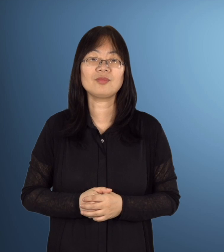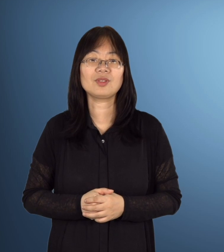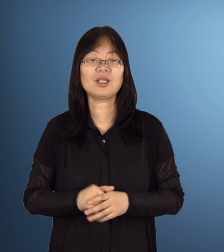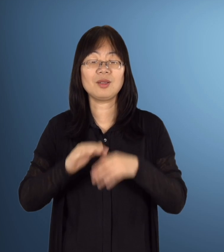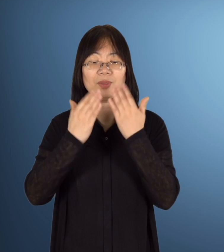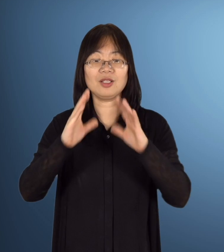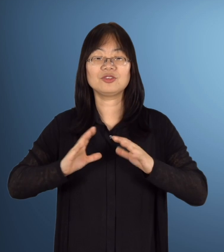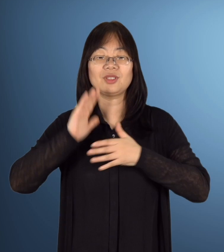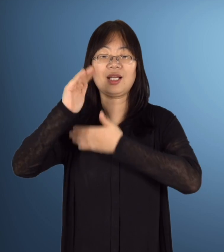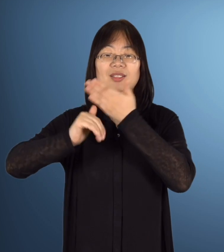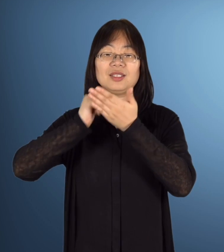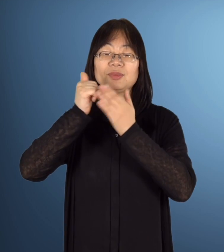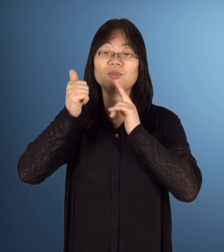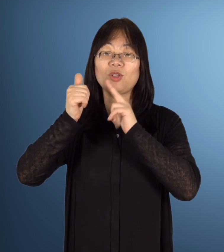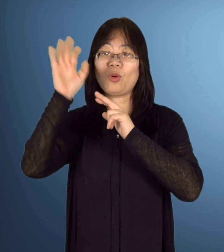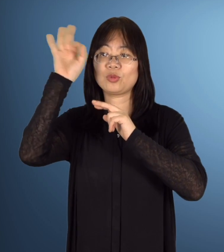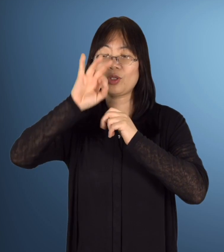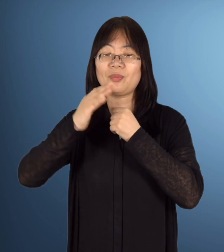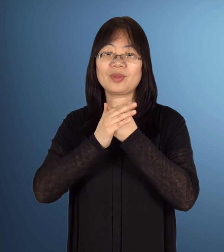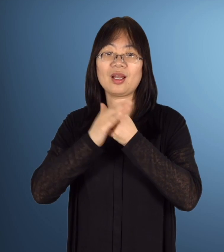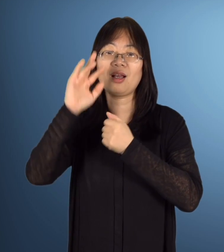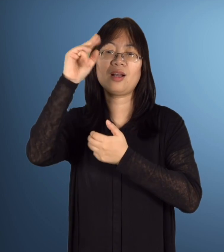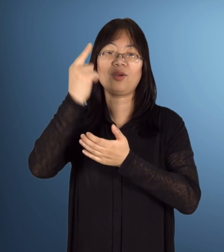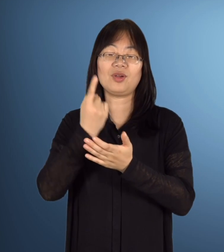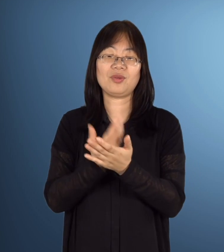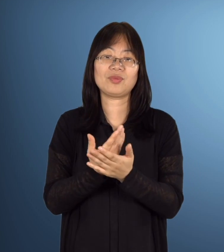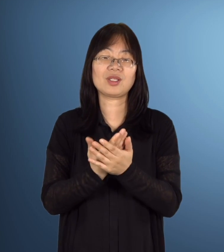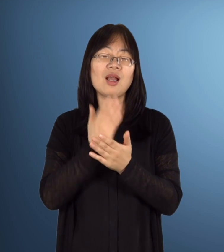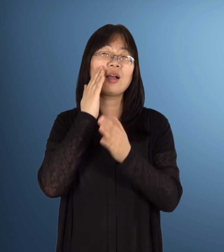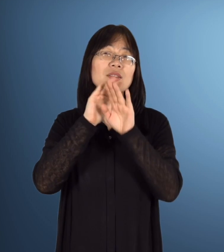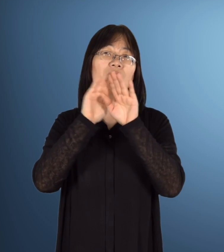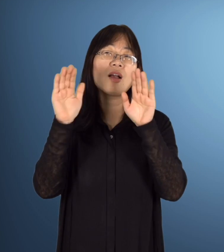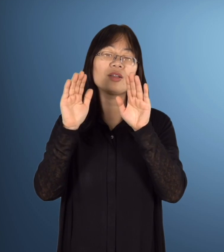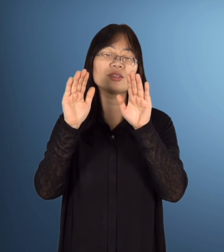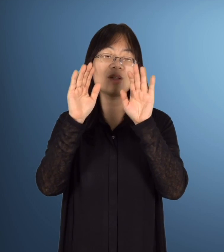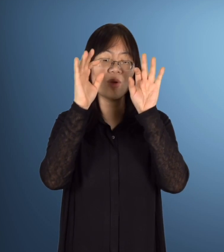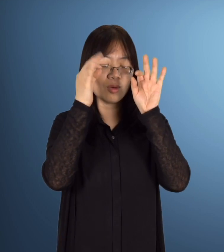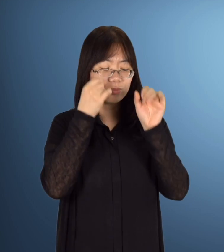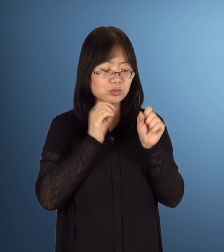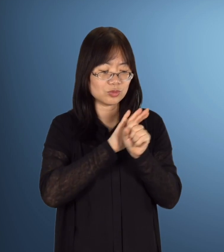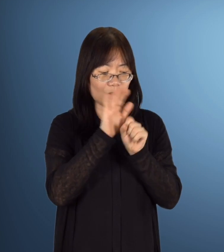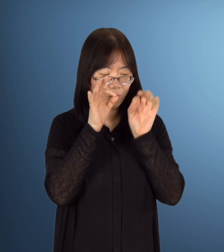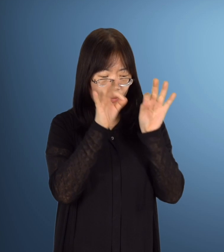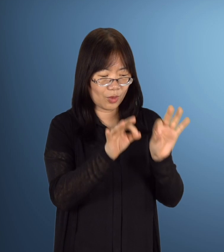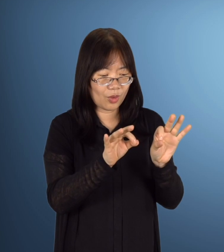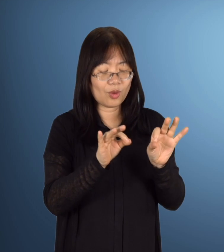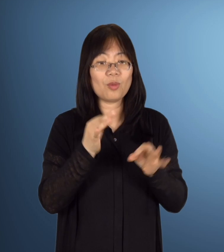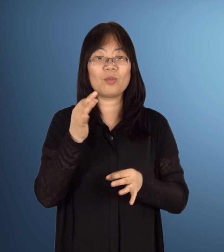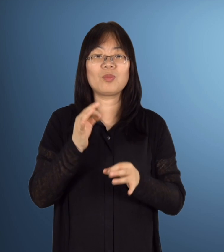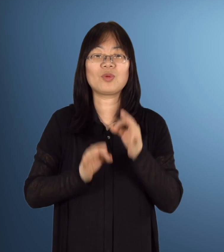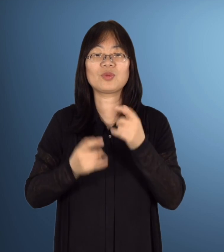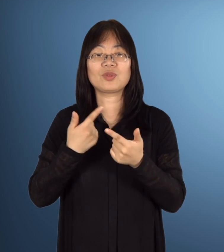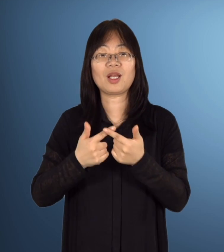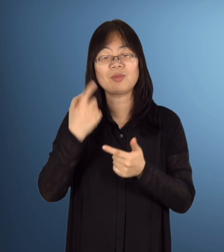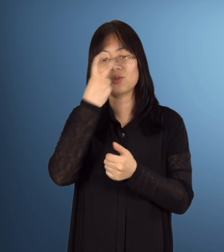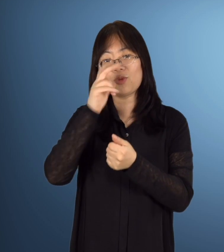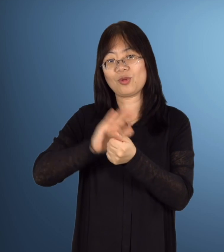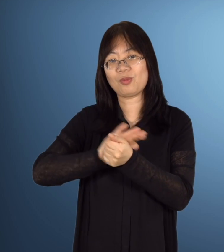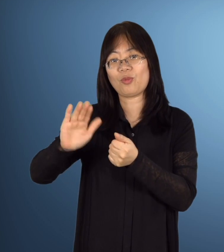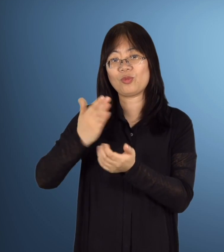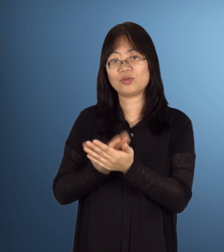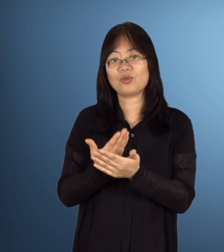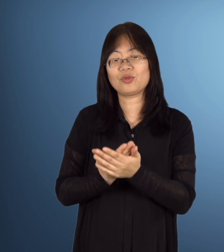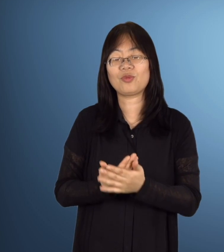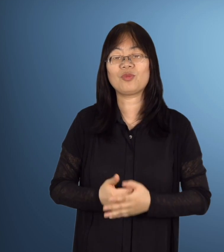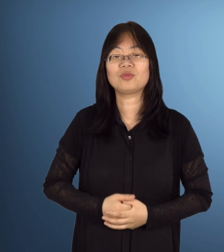만군의 하나님이여 구하옵나니 돌아오소서. 하늘에서 굽어보시고 이 포도나무를 돌보소서. 네,